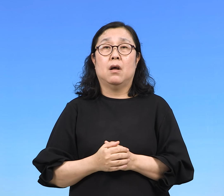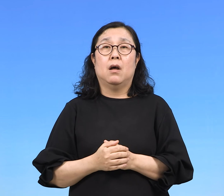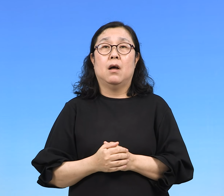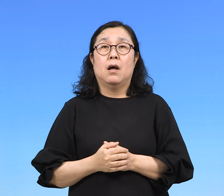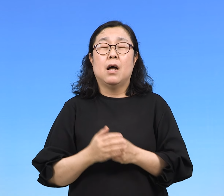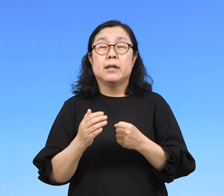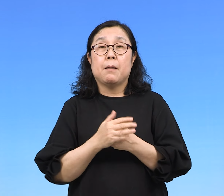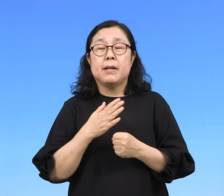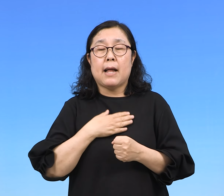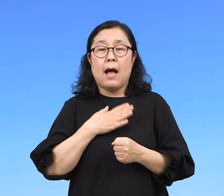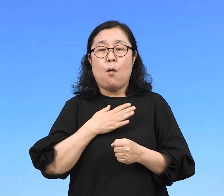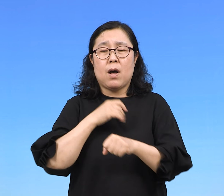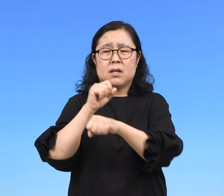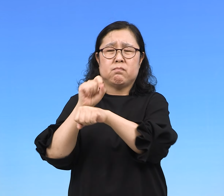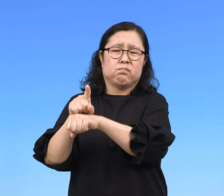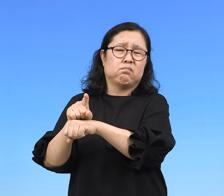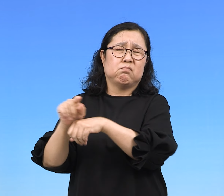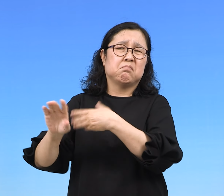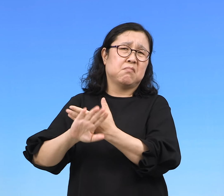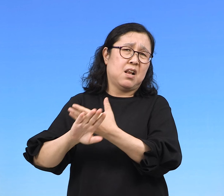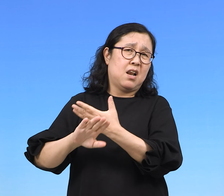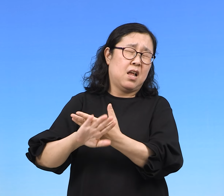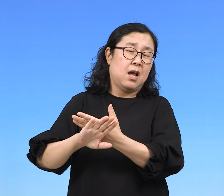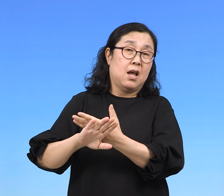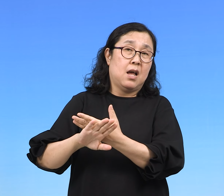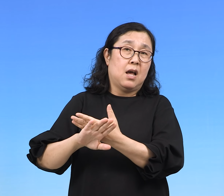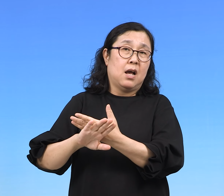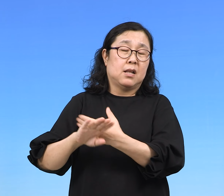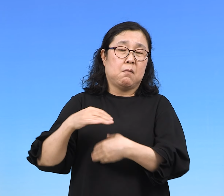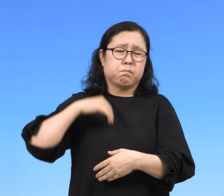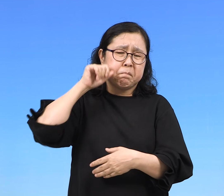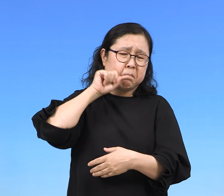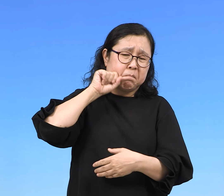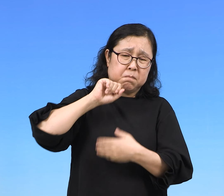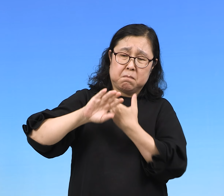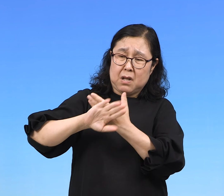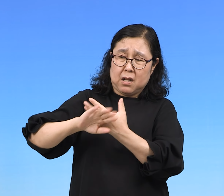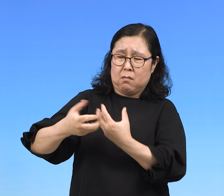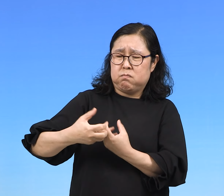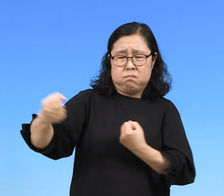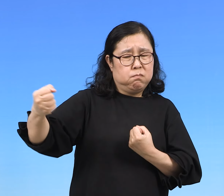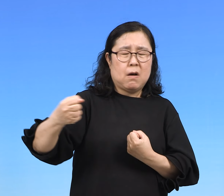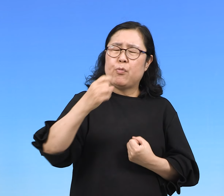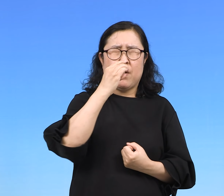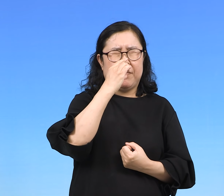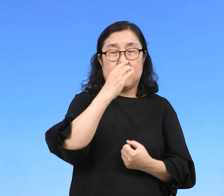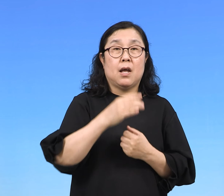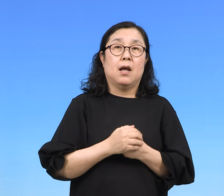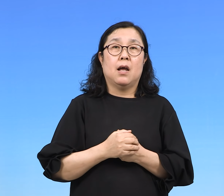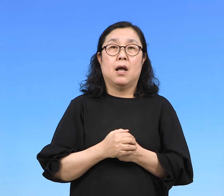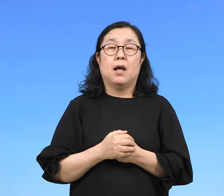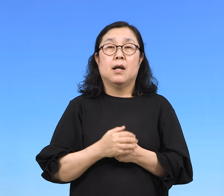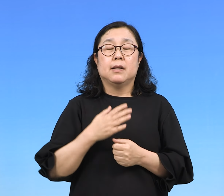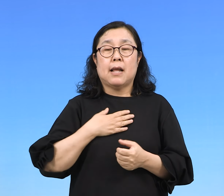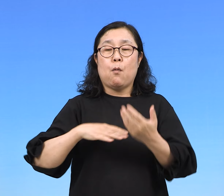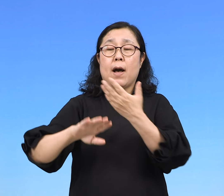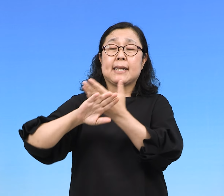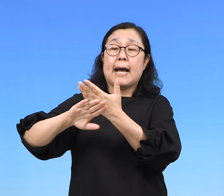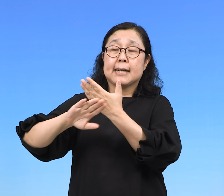때문에 여러분, 나와 성향이 다른 사람이라고 해서 그런 식으로 하면 안 되는 거예요. 다름을